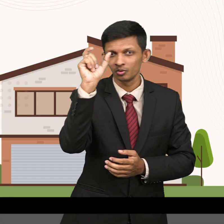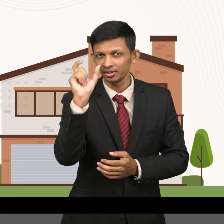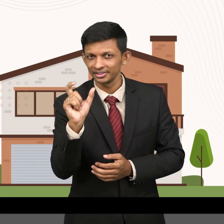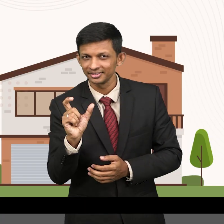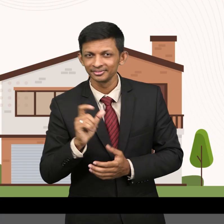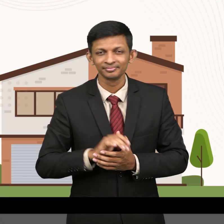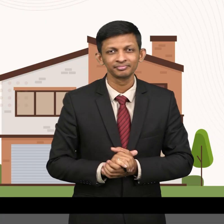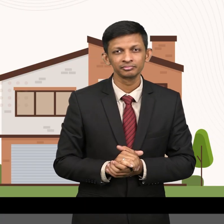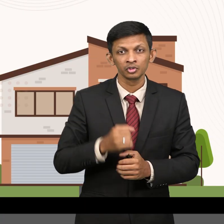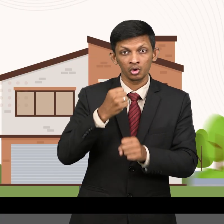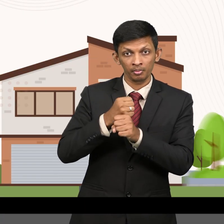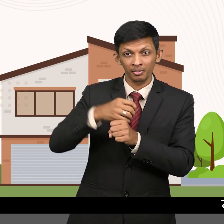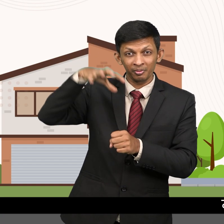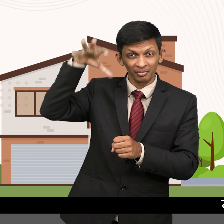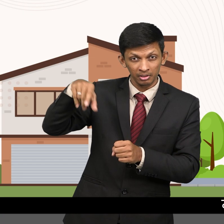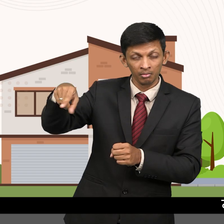कीवर्ड्स.